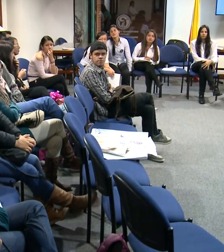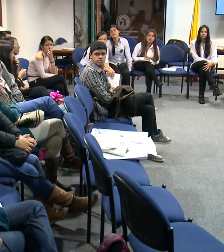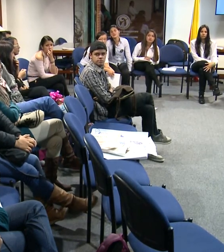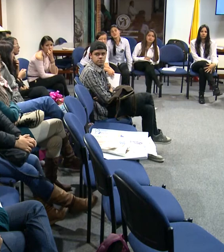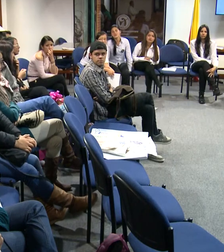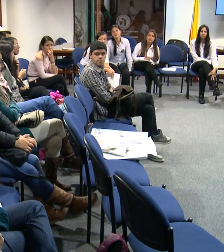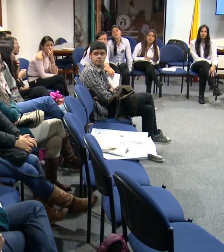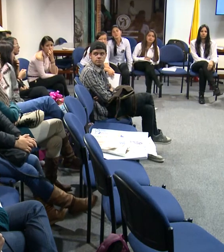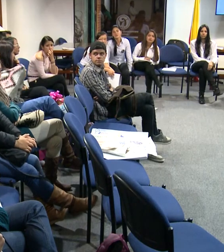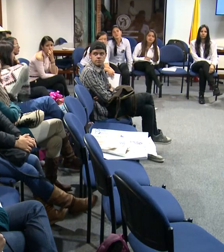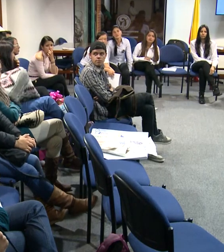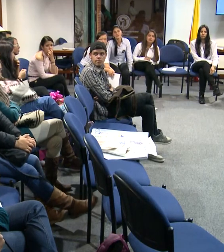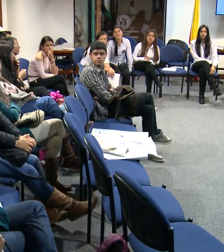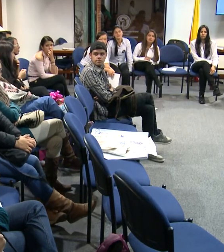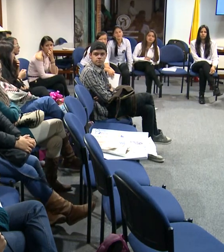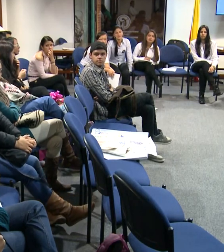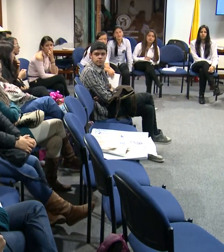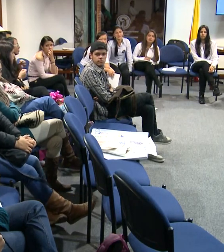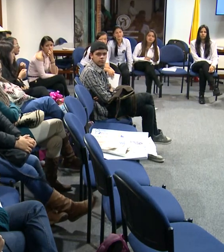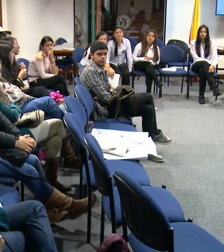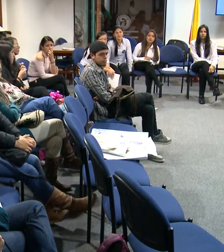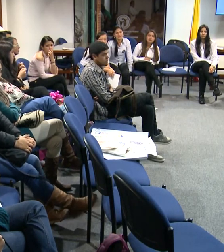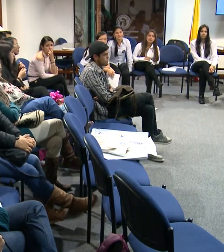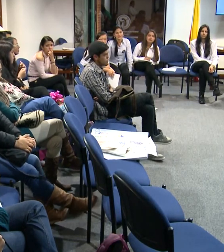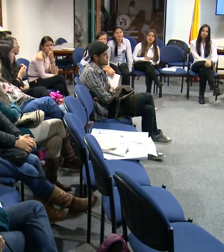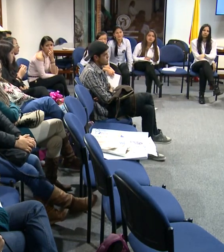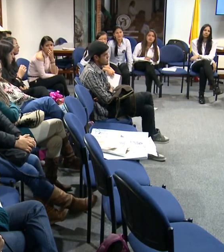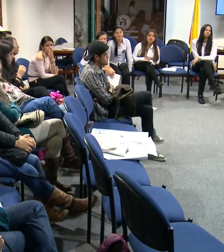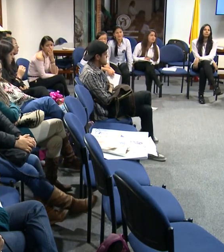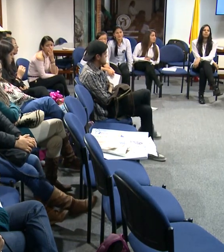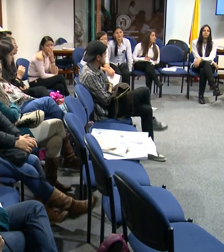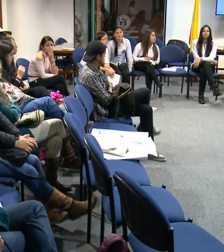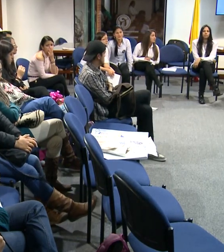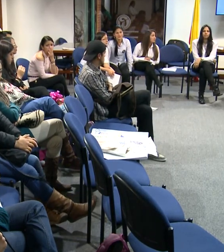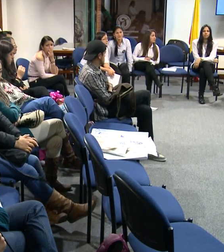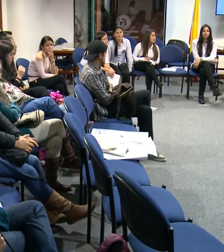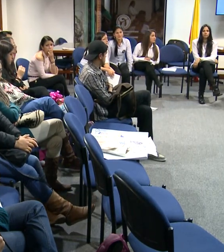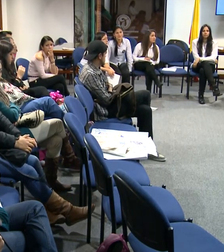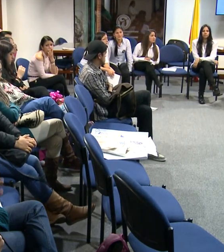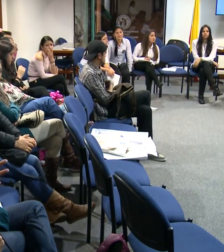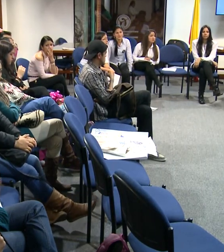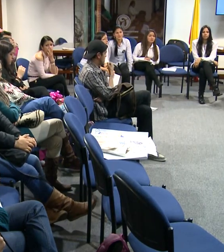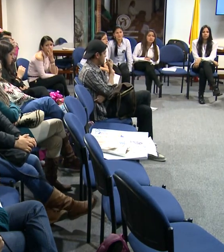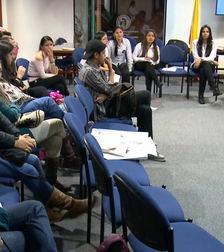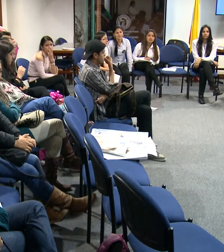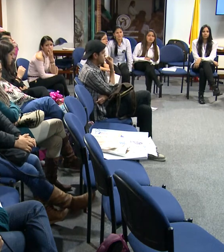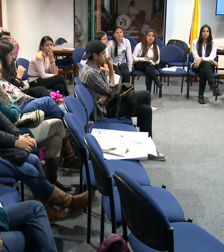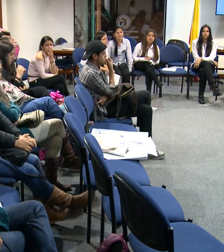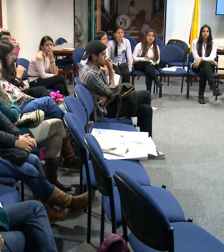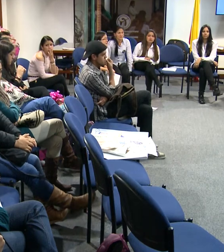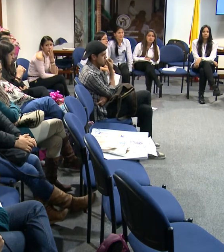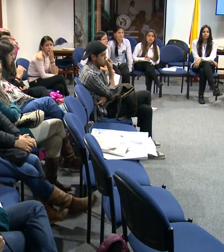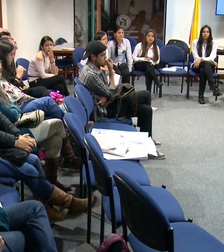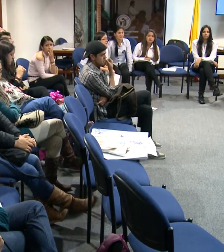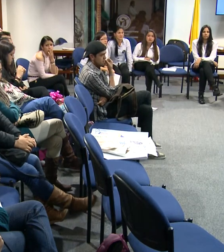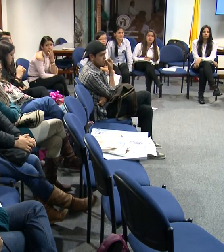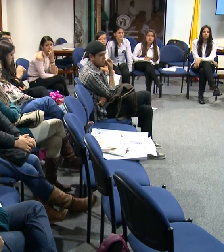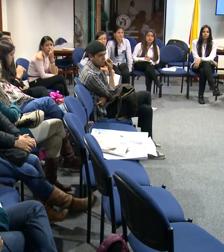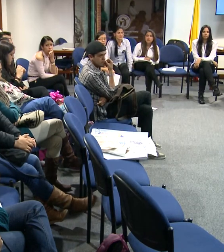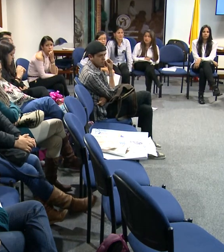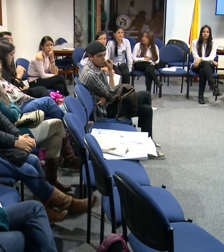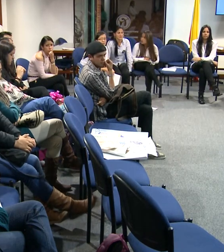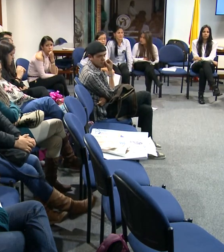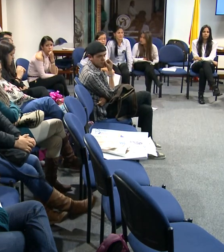pues qué proyecciones ven un poco dentro del marco de la licenciatura y de las líneas, porque, por